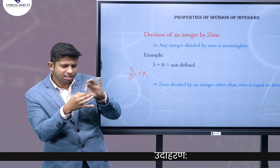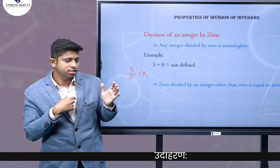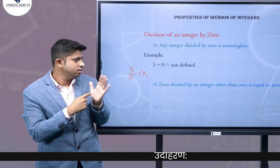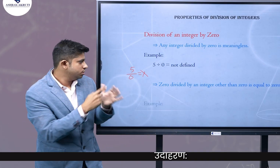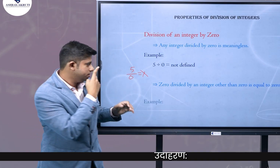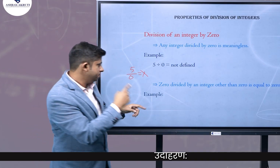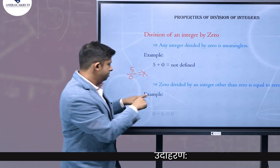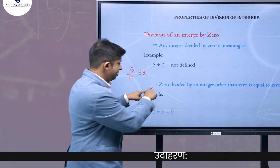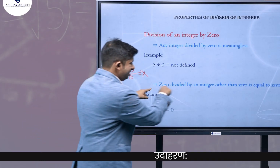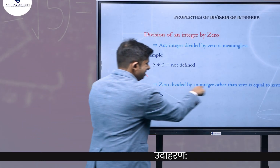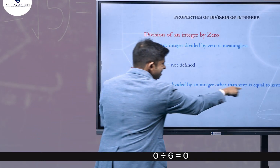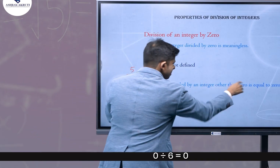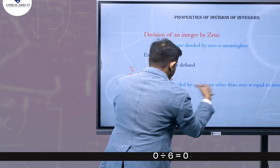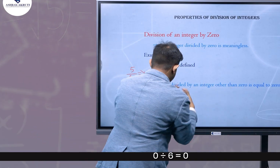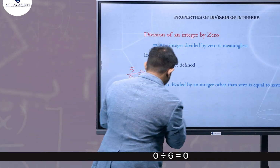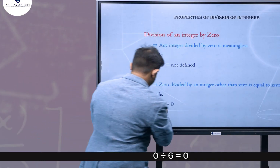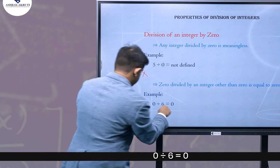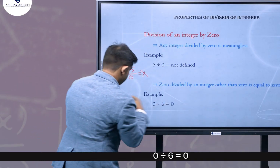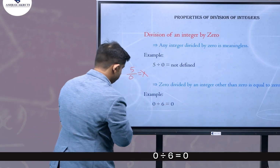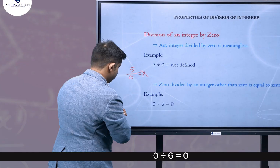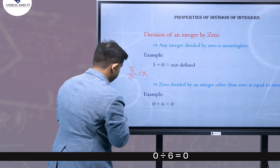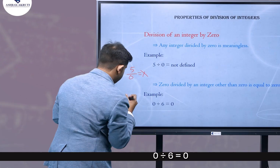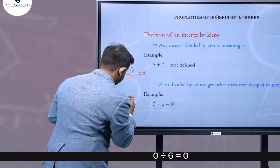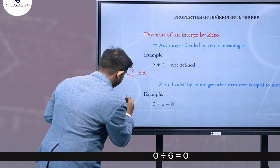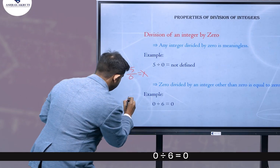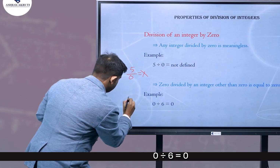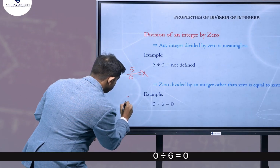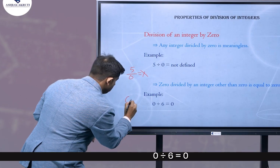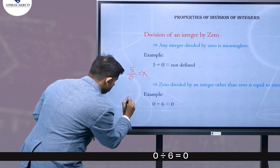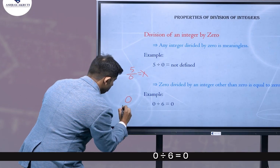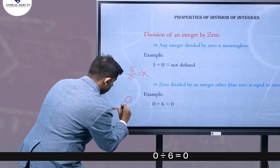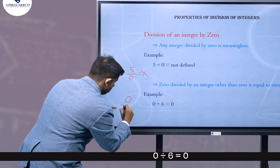उदाहरणार्थ 0 डिवाइड बाय 6 इक्वल्स टू 0.